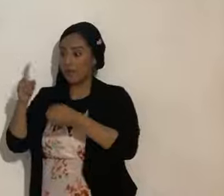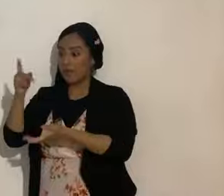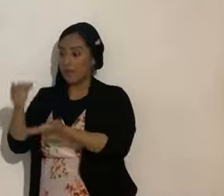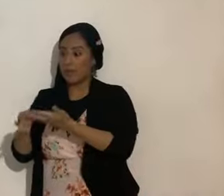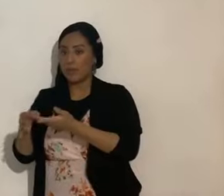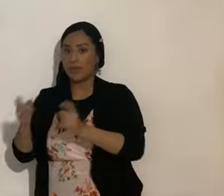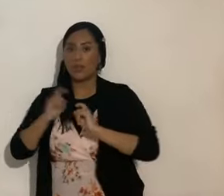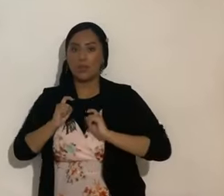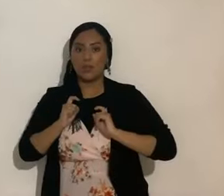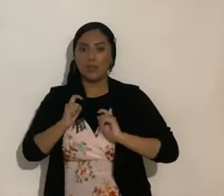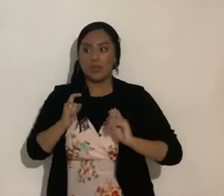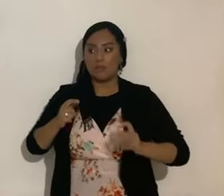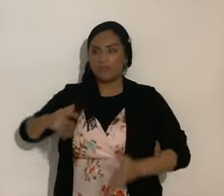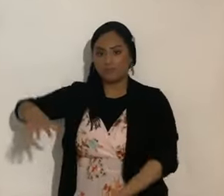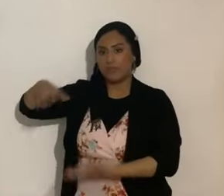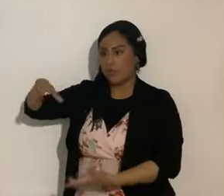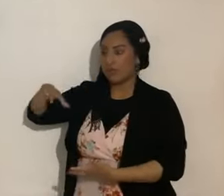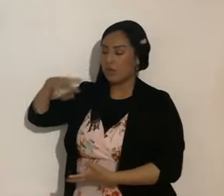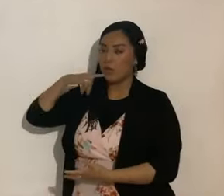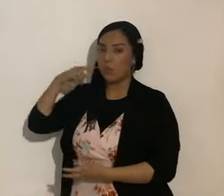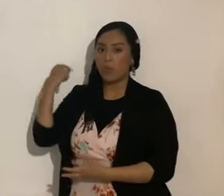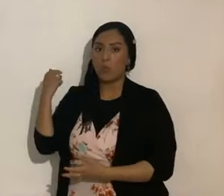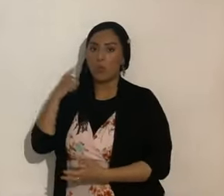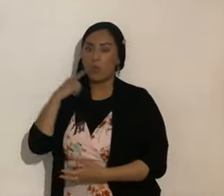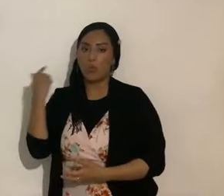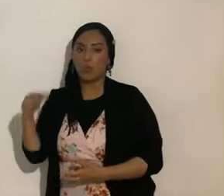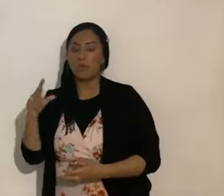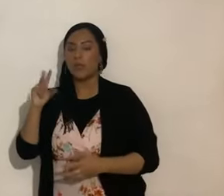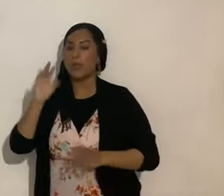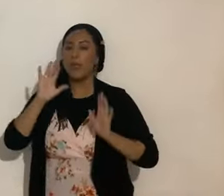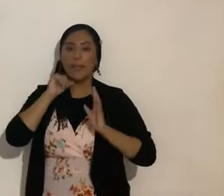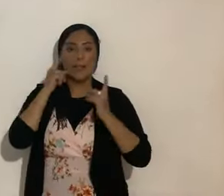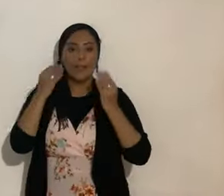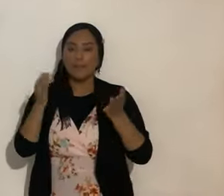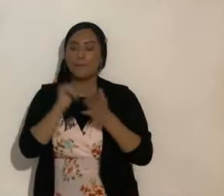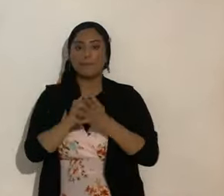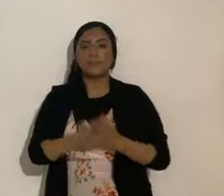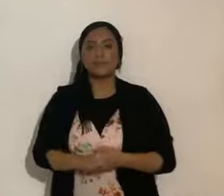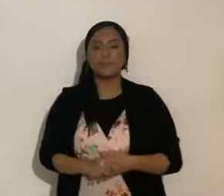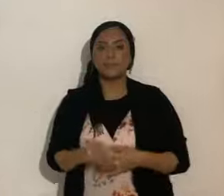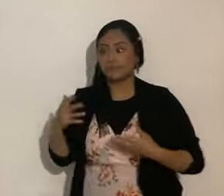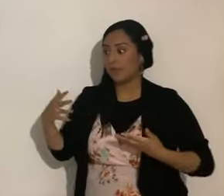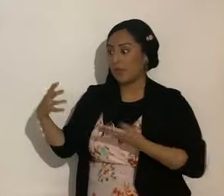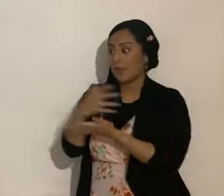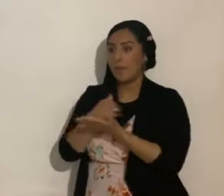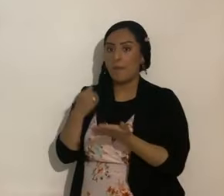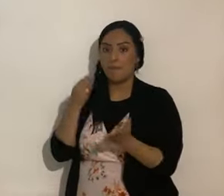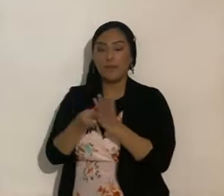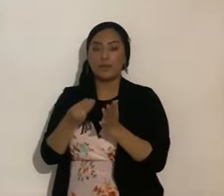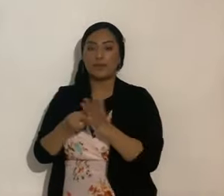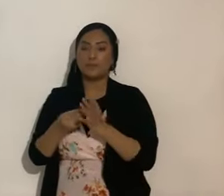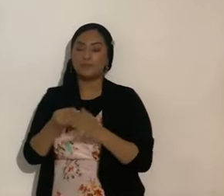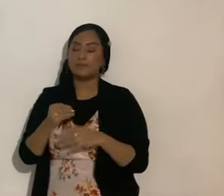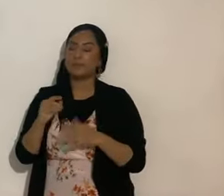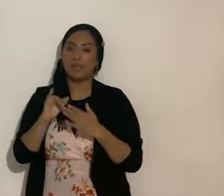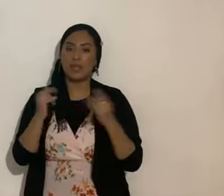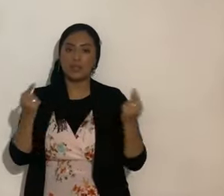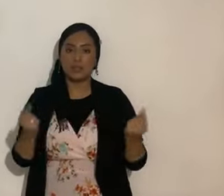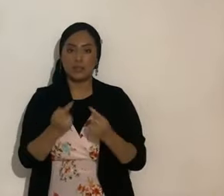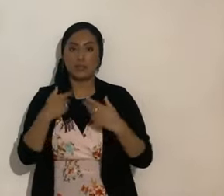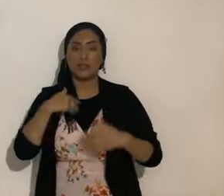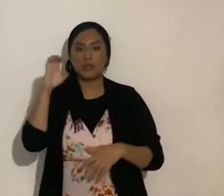a nosotros nos va a dar una tonelada de oro. No, no hacer eso, no hacer eso, porque entonces es codicia. Y la codicia es un pecado